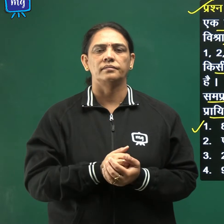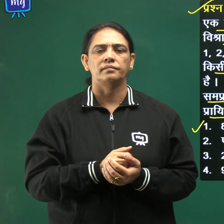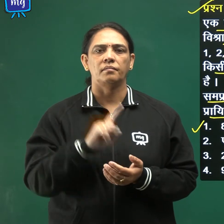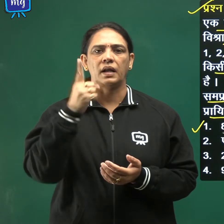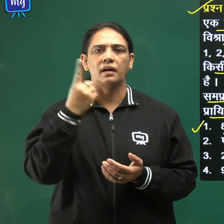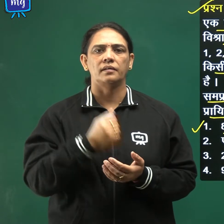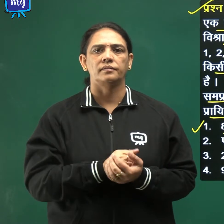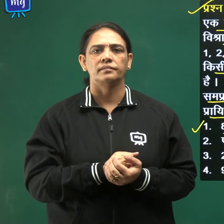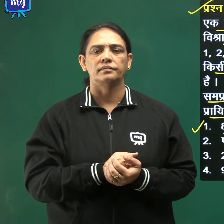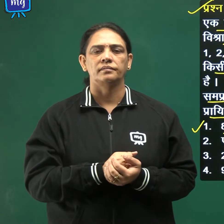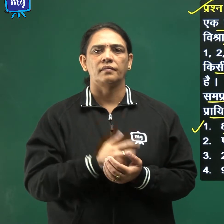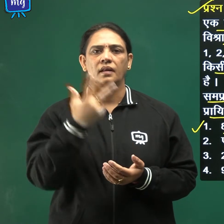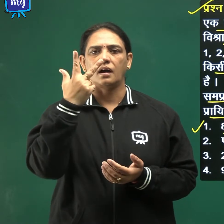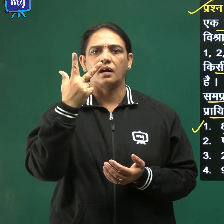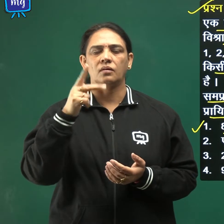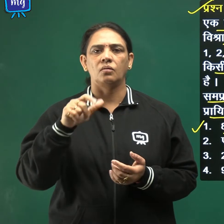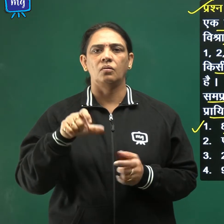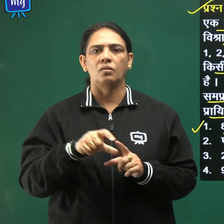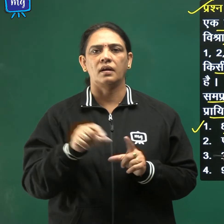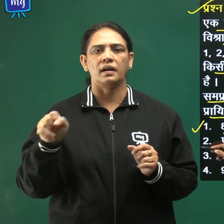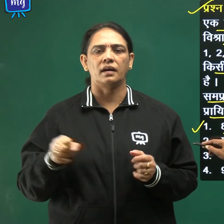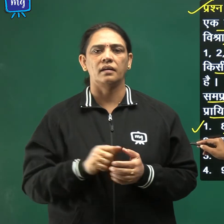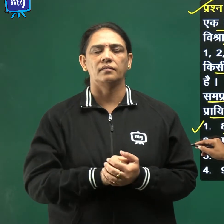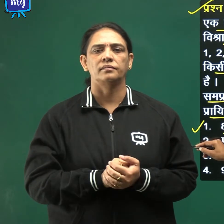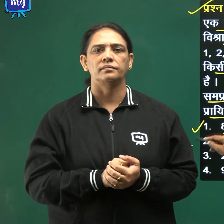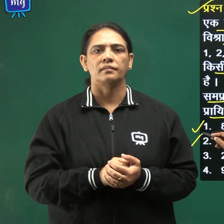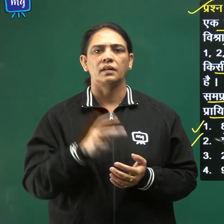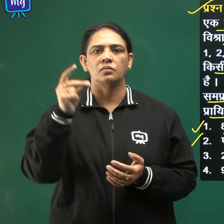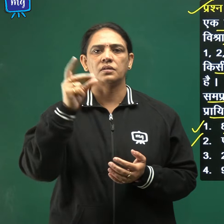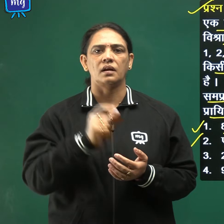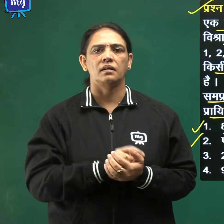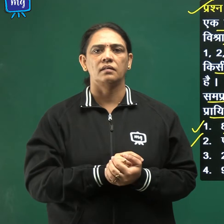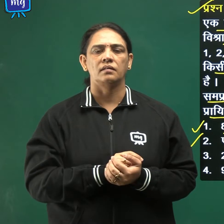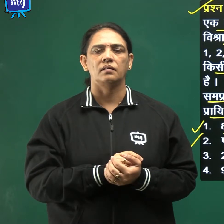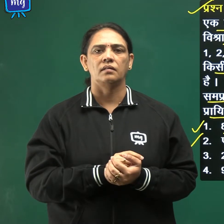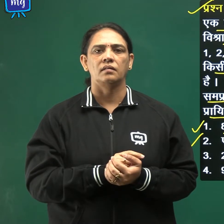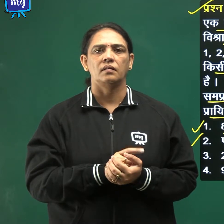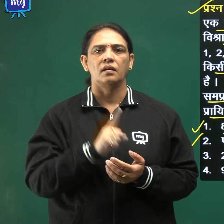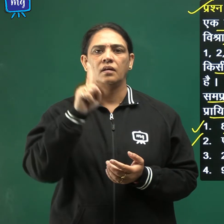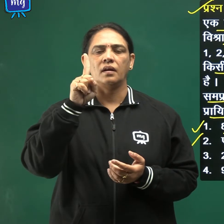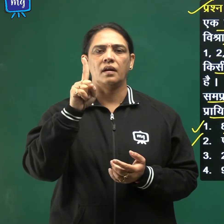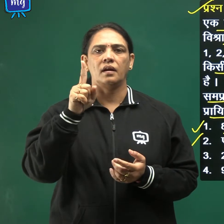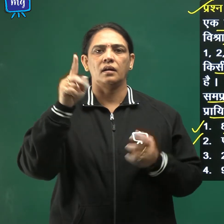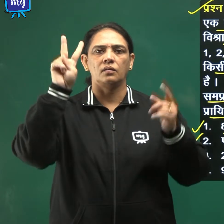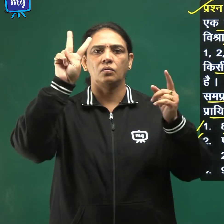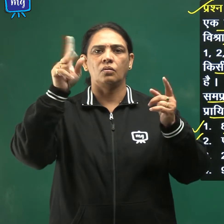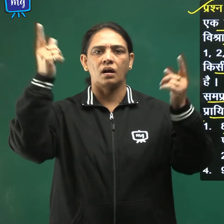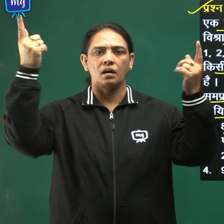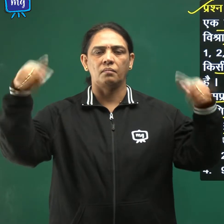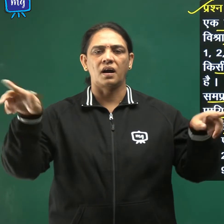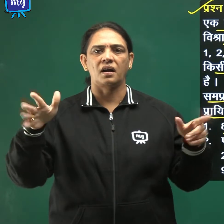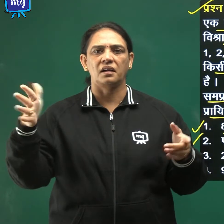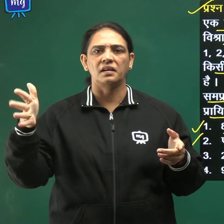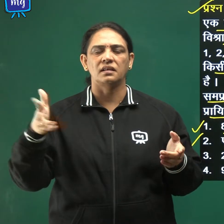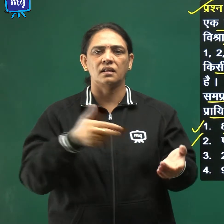का पहला पाठ को काया और दूसरा एक विषम संख्याओं का योग